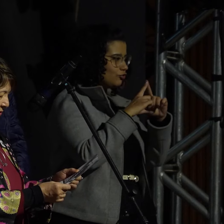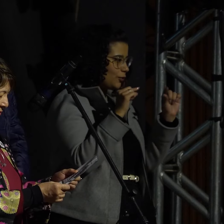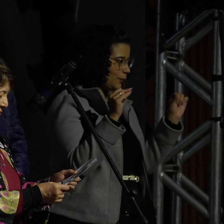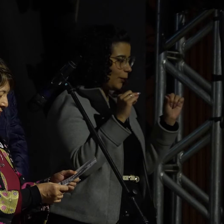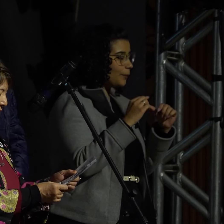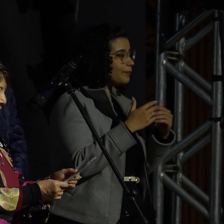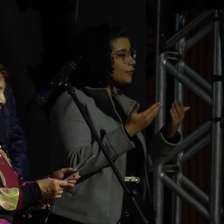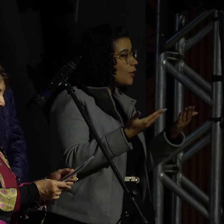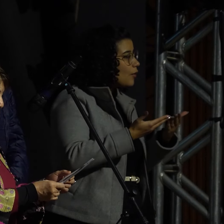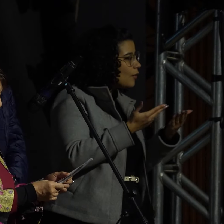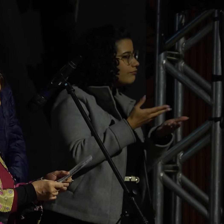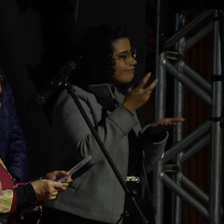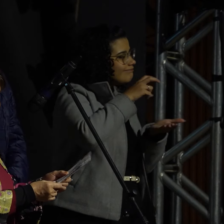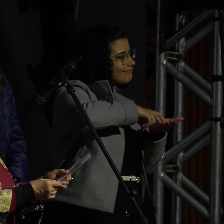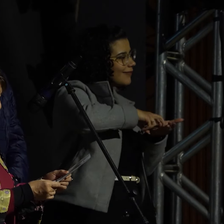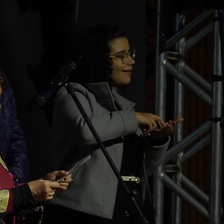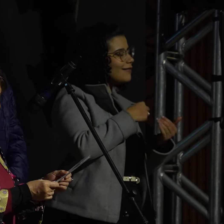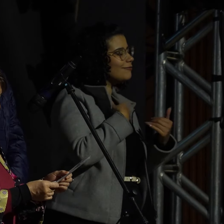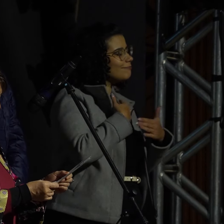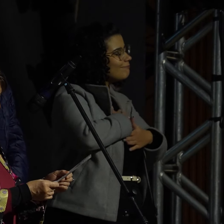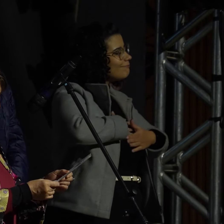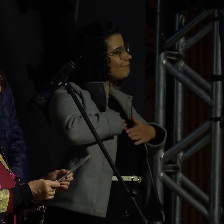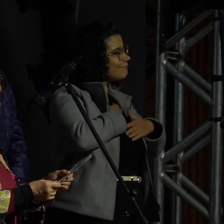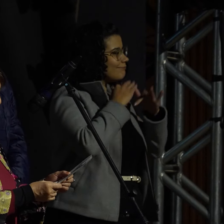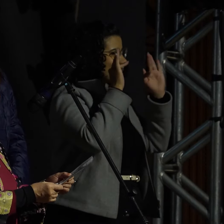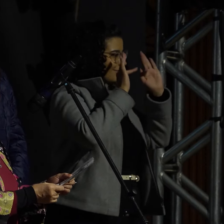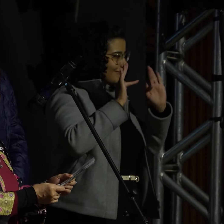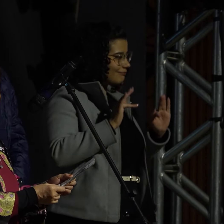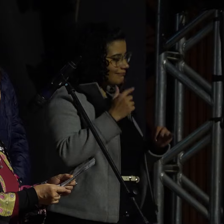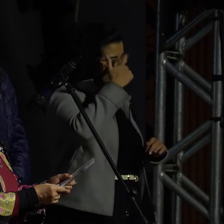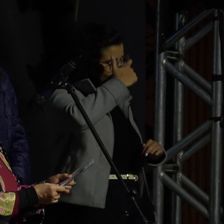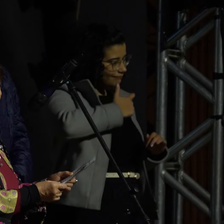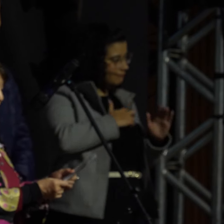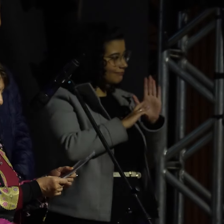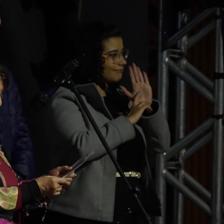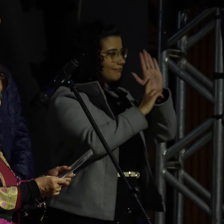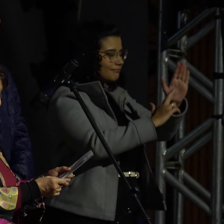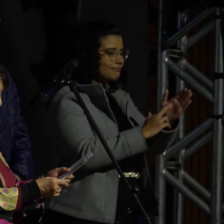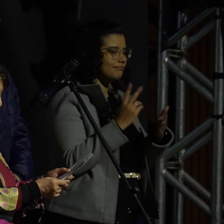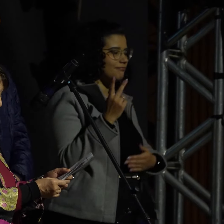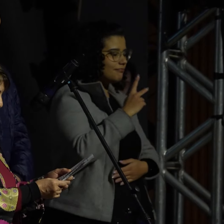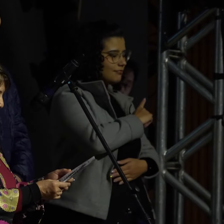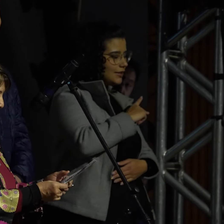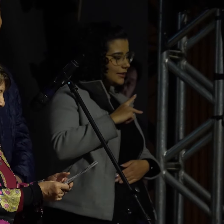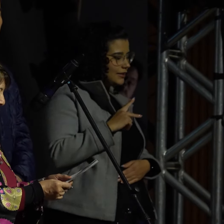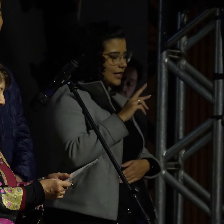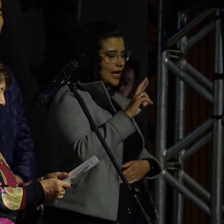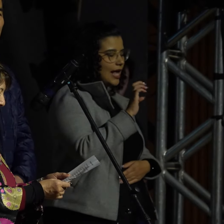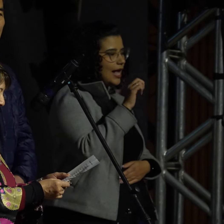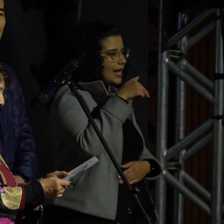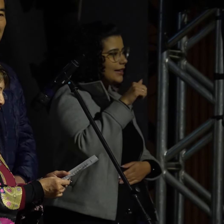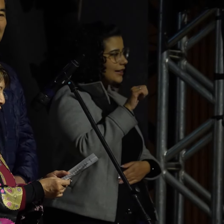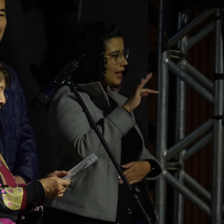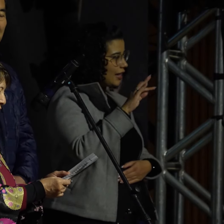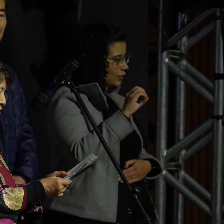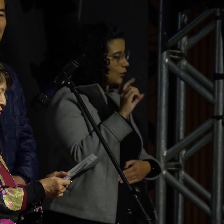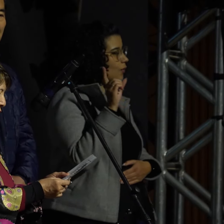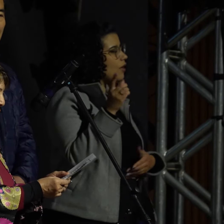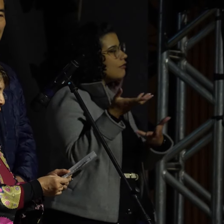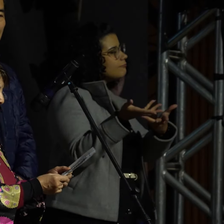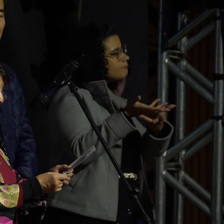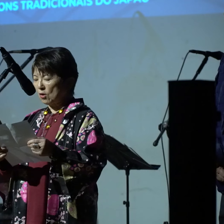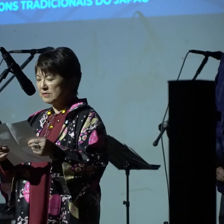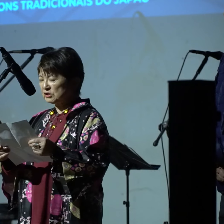manhã, tenho a grande honra de representar o presidente Renato Ishikawa, que está